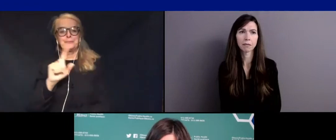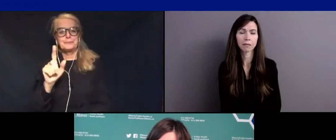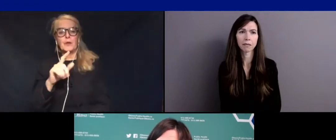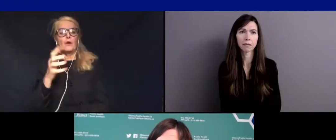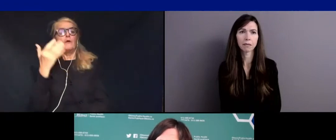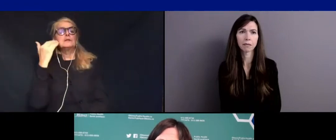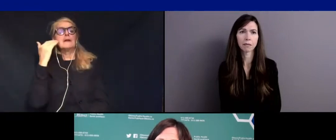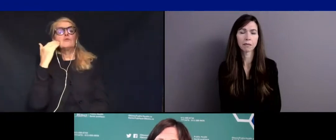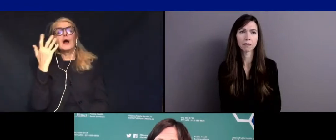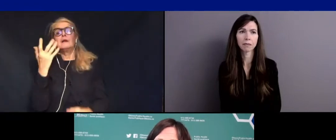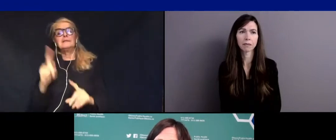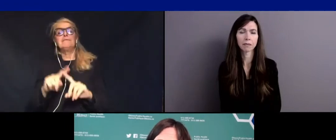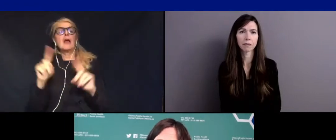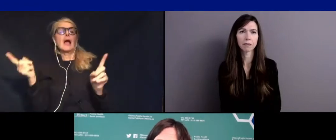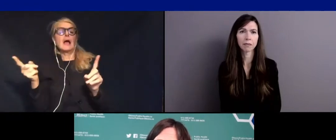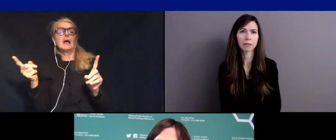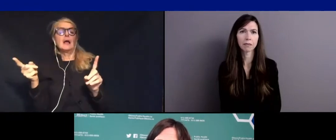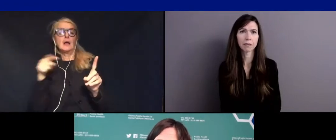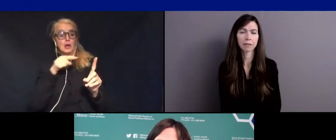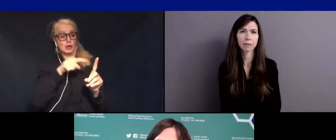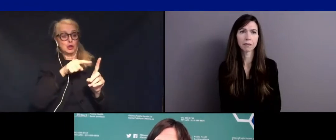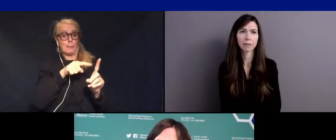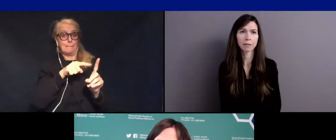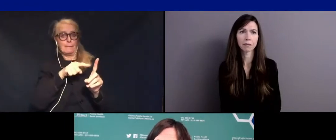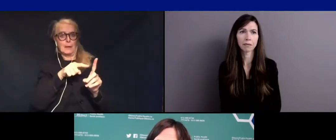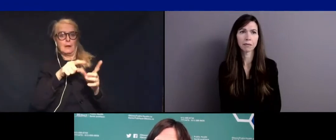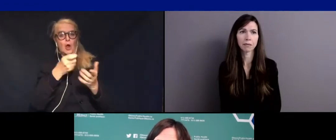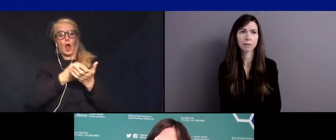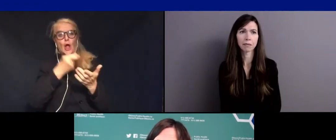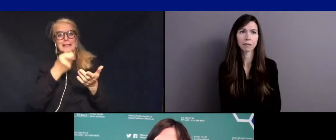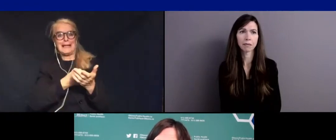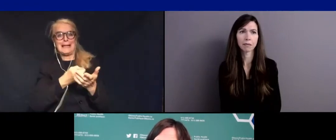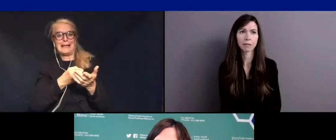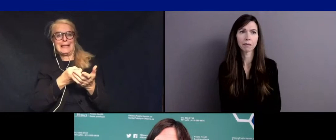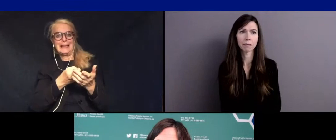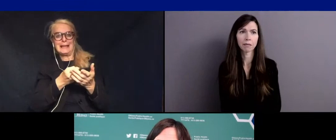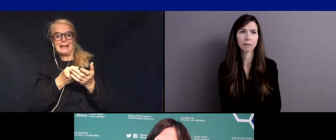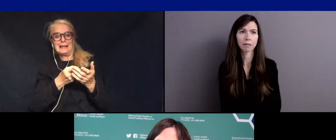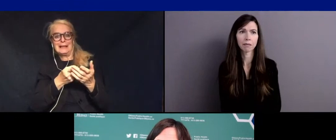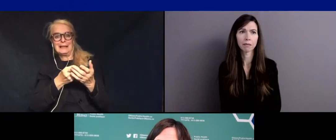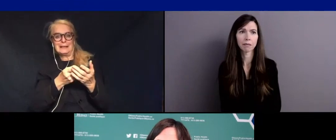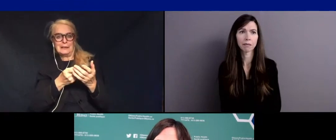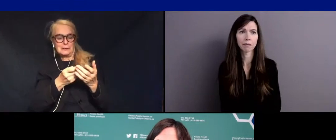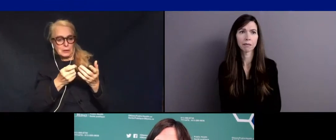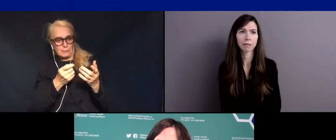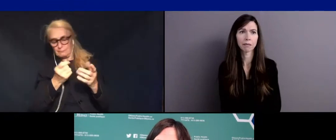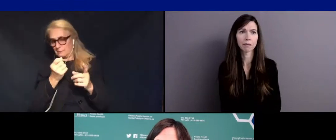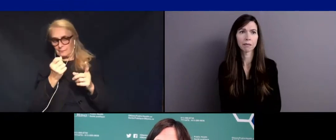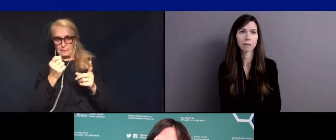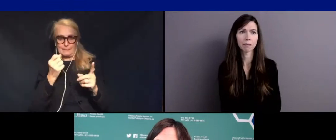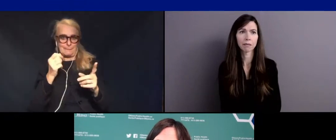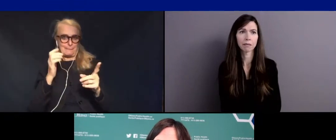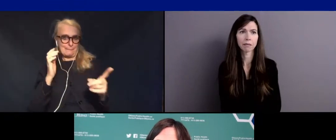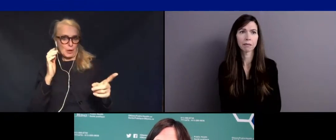est la différence entre une mise en échec où ça dure environ 2-3 secondes